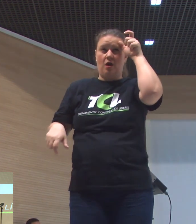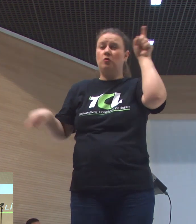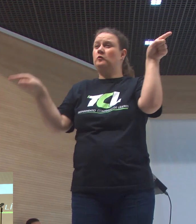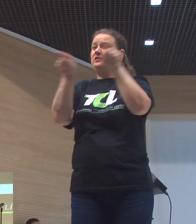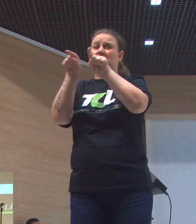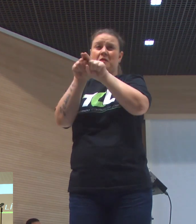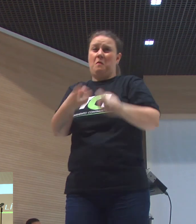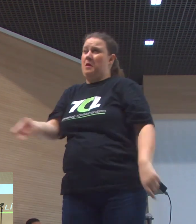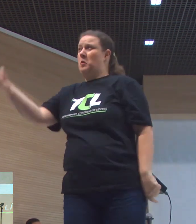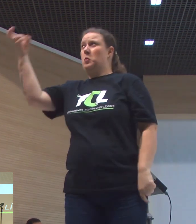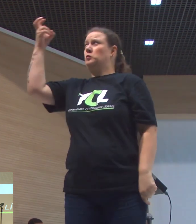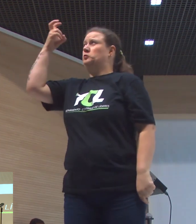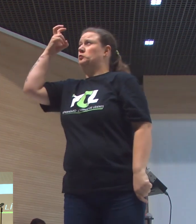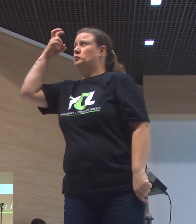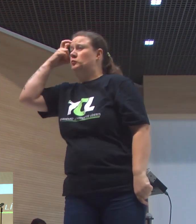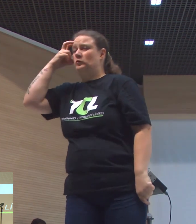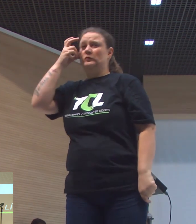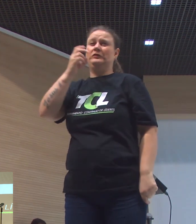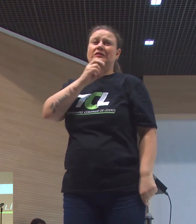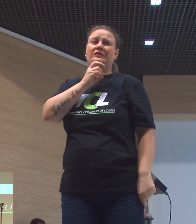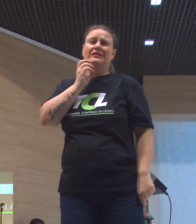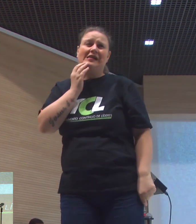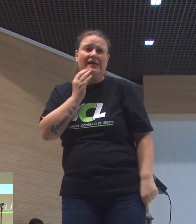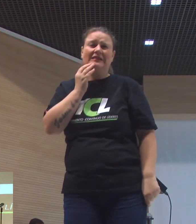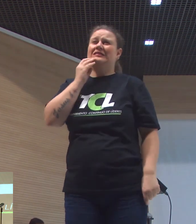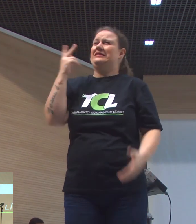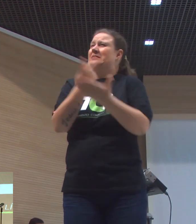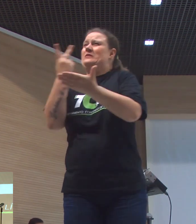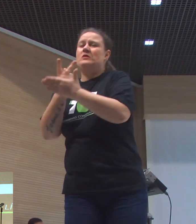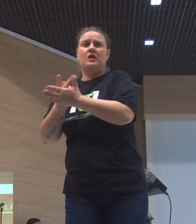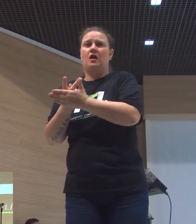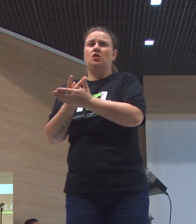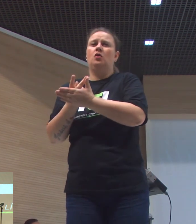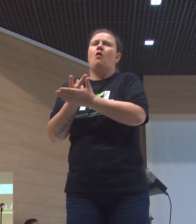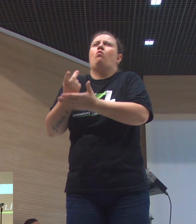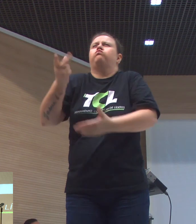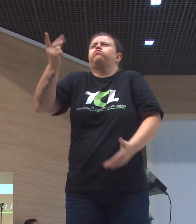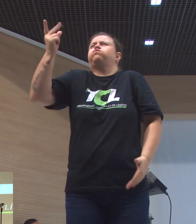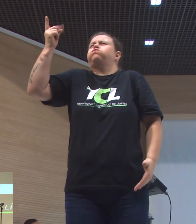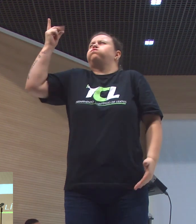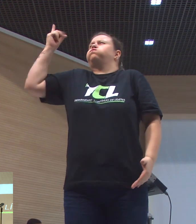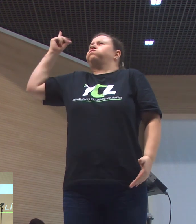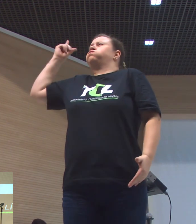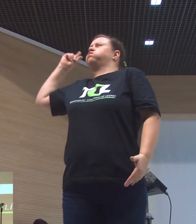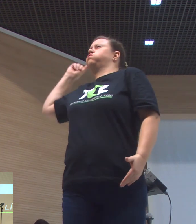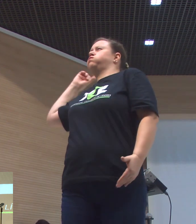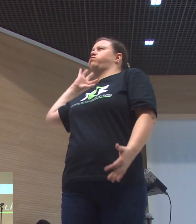uma cultura errada que se construiu desde as nossas